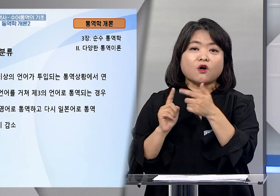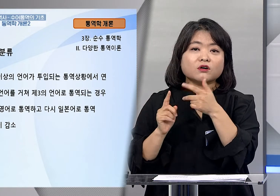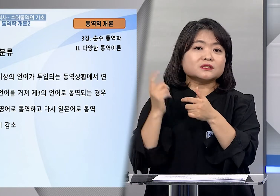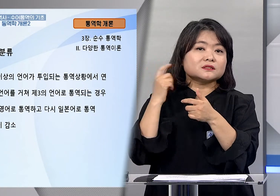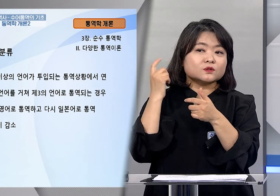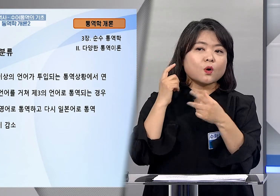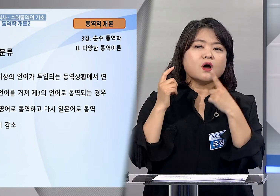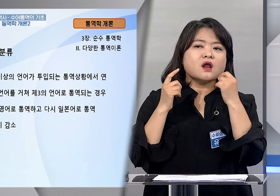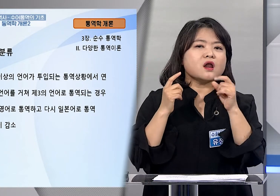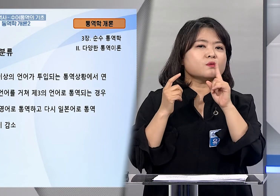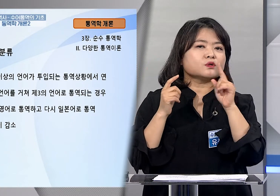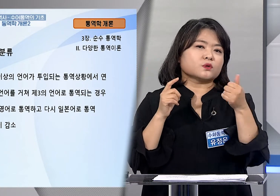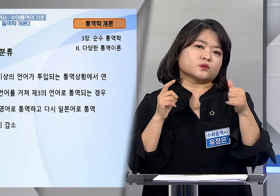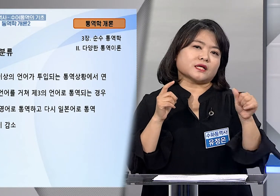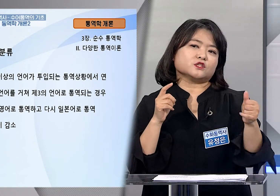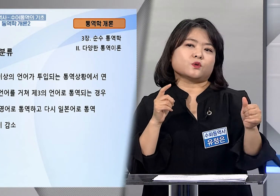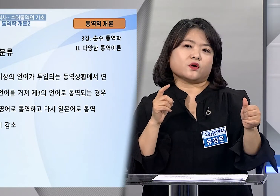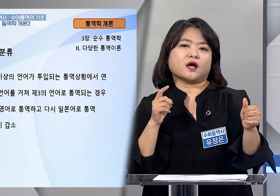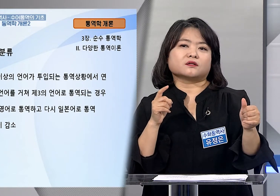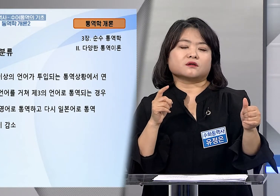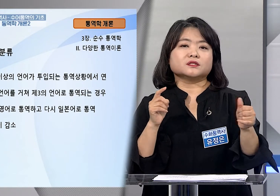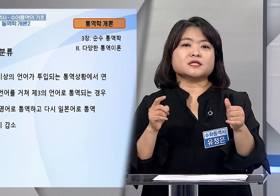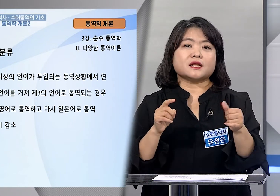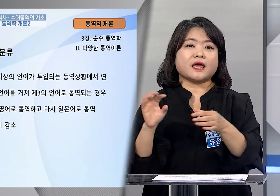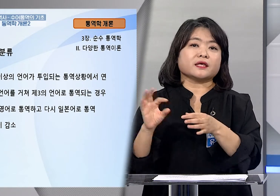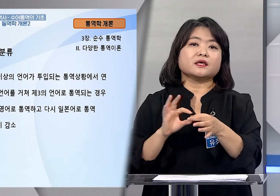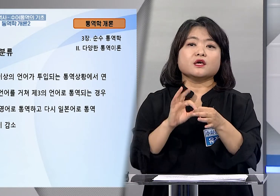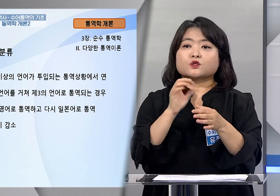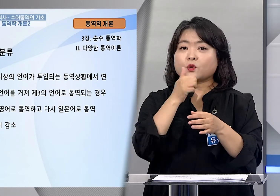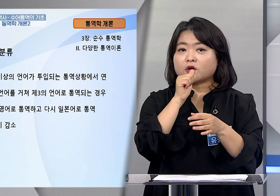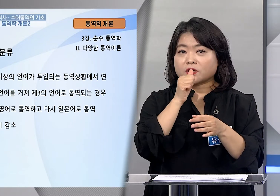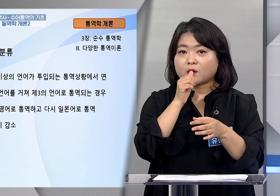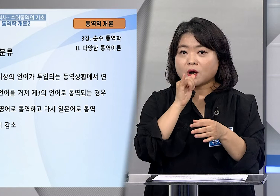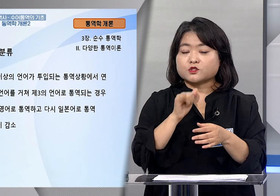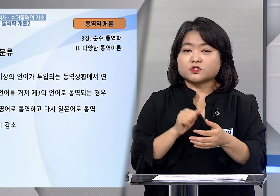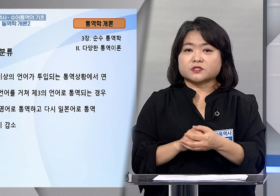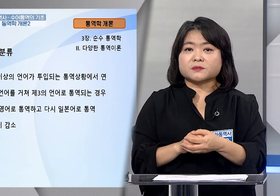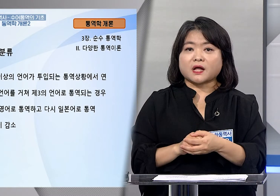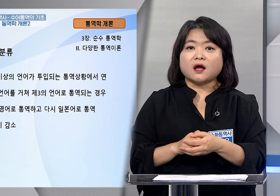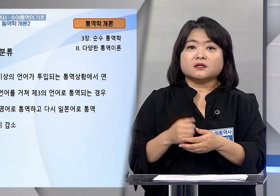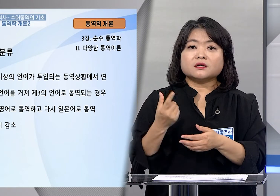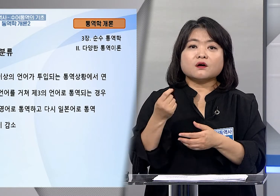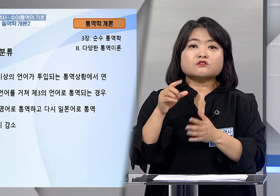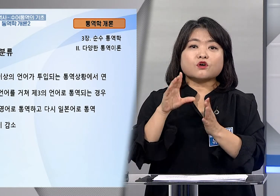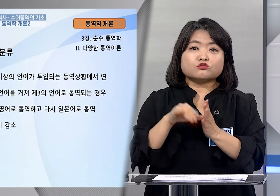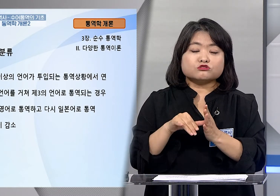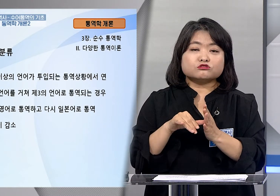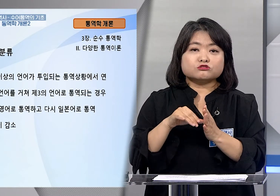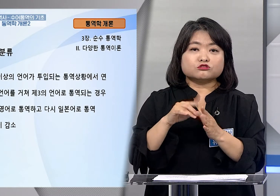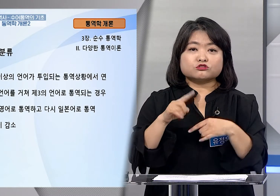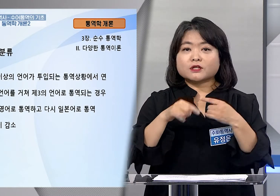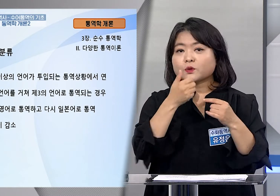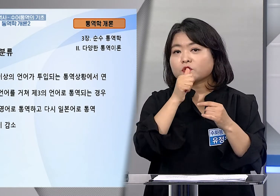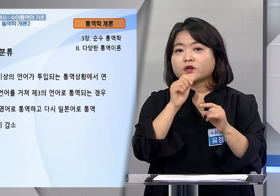영어를 듣고 일본어로 다시 통역하는 것을 릴레이 통역이라고 할 수 있습니다. 이런 경우 수화 통역의